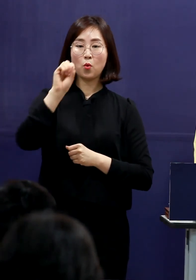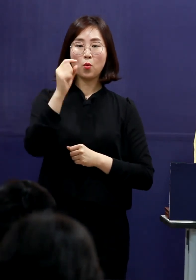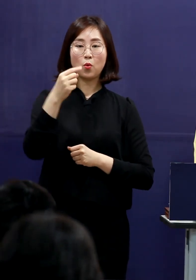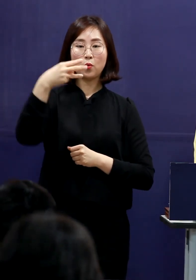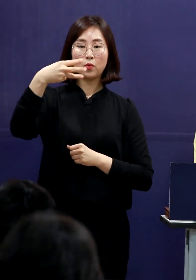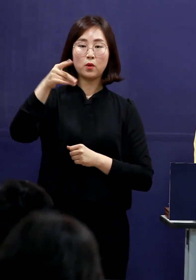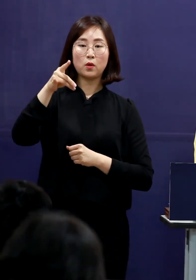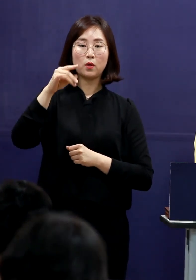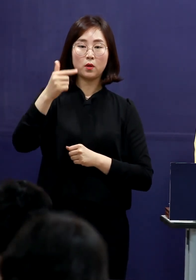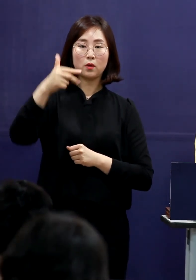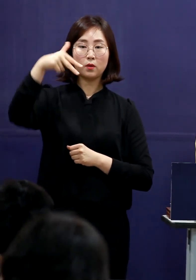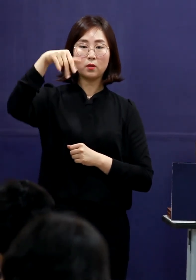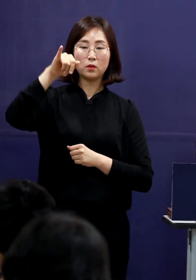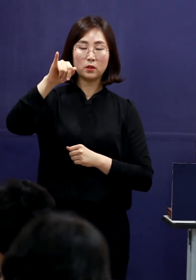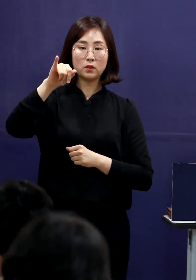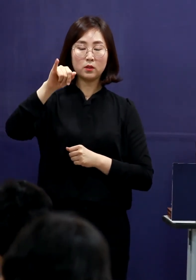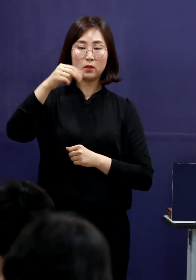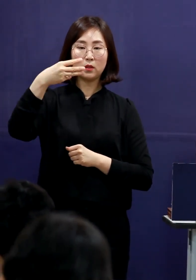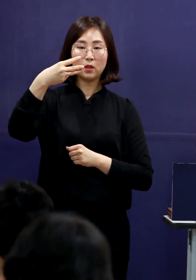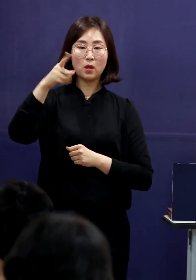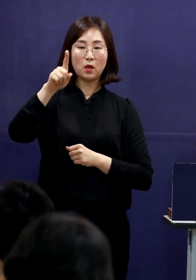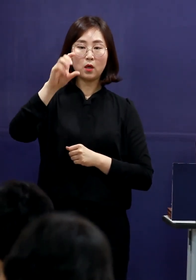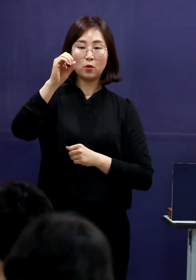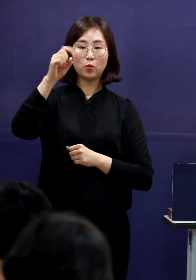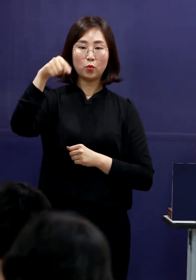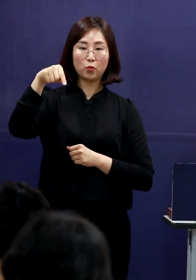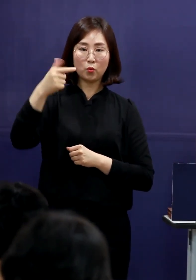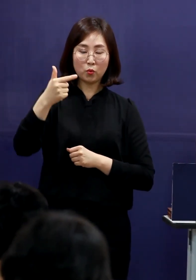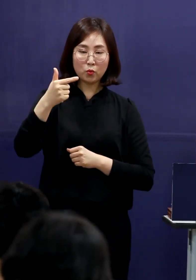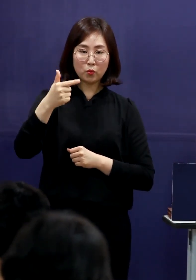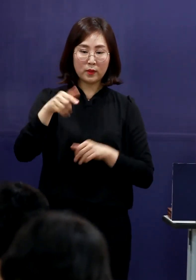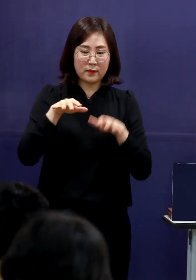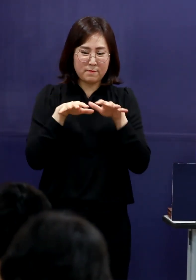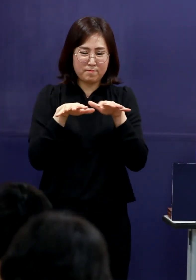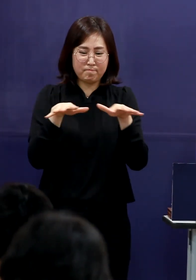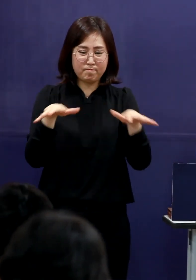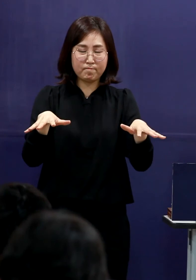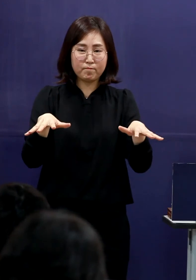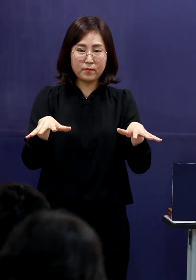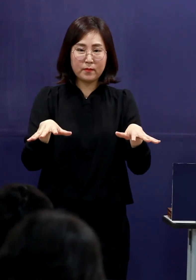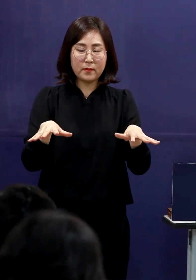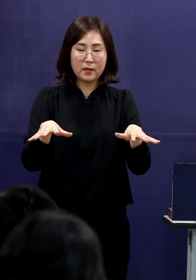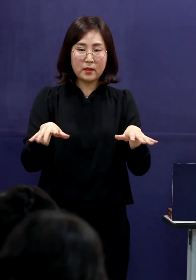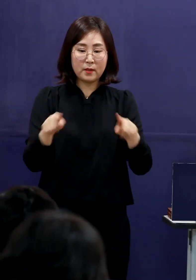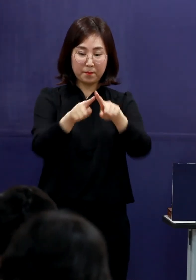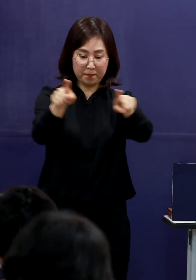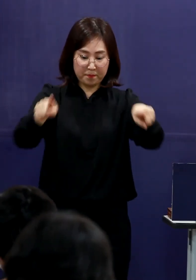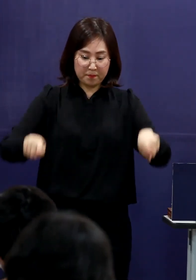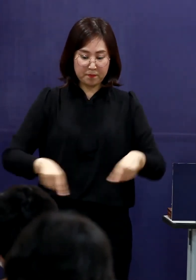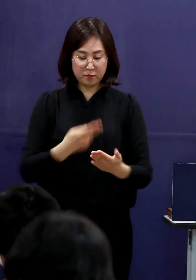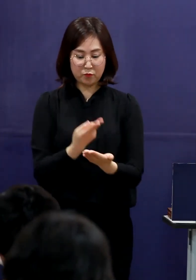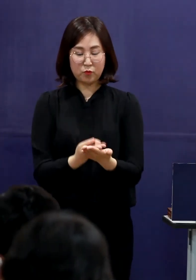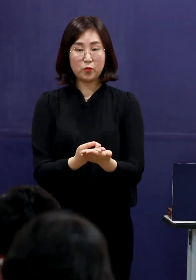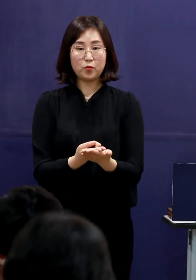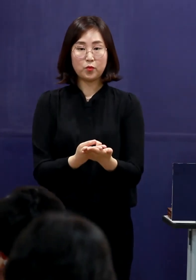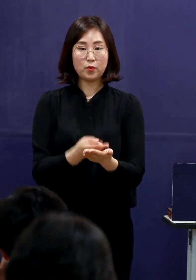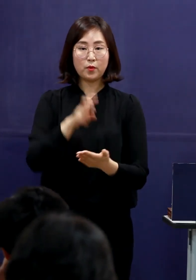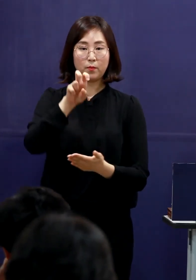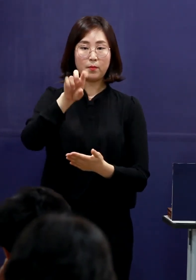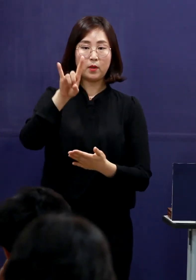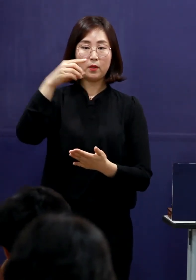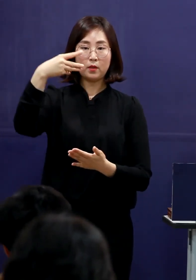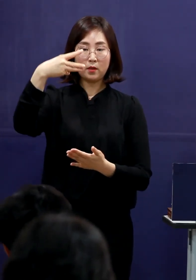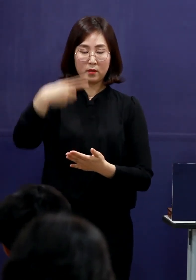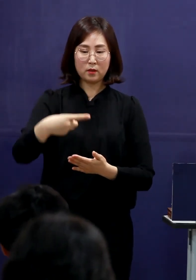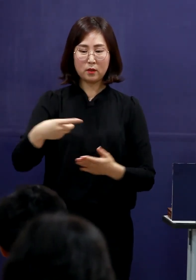타운에 그 다단계 매트 거기에서 또 확진자 거기서 나왔다고 했어요. 이분들이 거기와 같이 연결돼